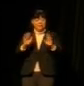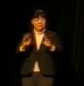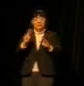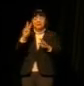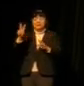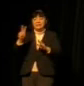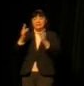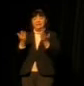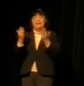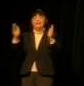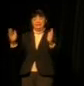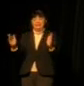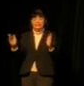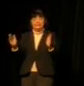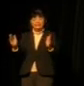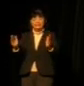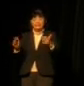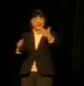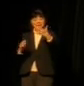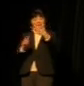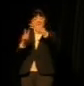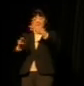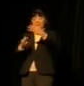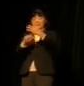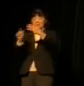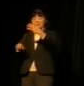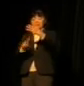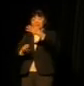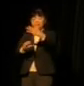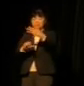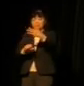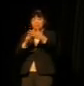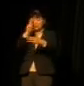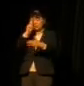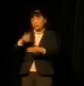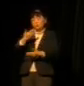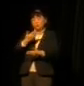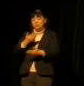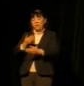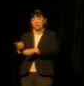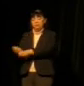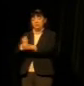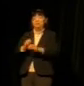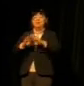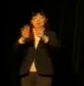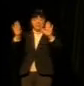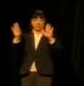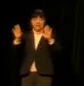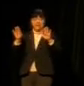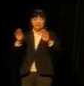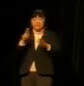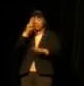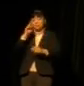期に8月25日が給食再開になりました。で、この時は鹿島ではまだね、あの給食